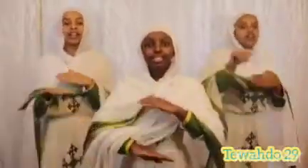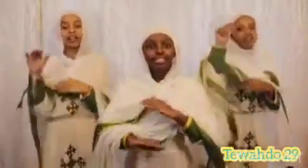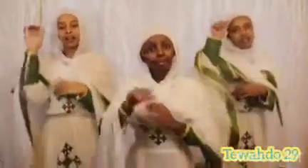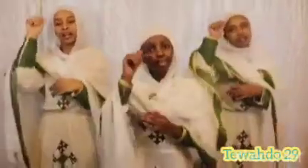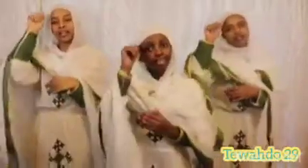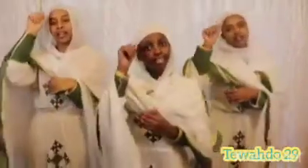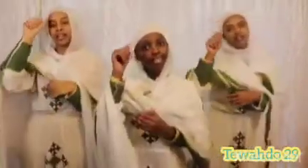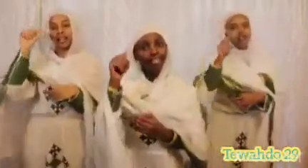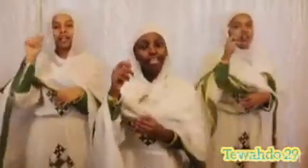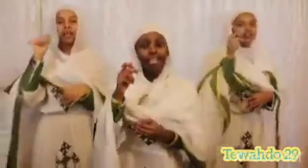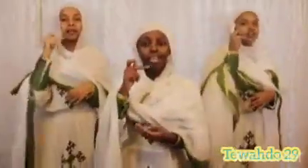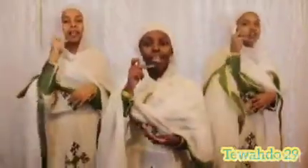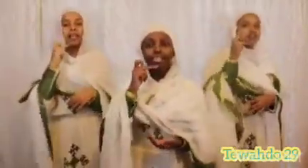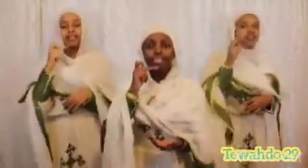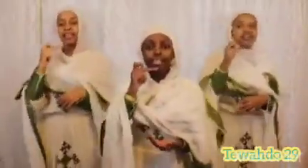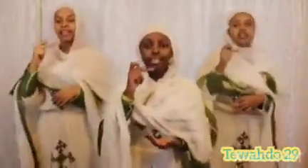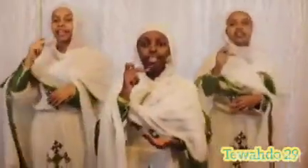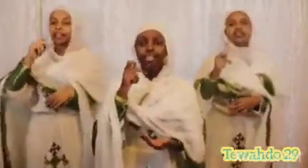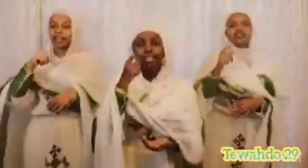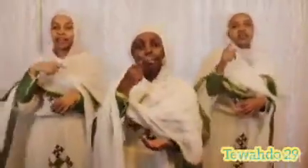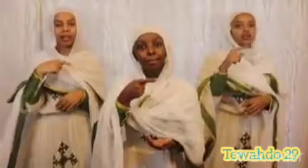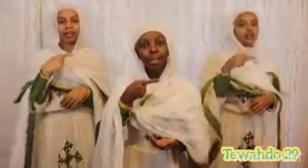ትወለድ ይወለድ ለድንግል ይቤላ